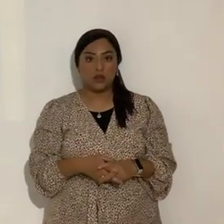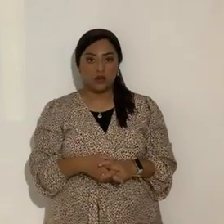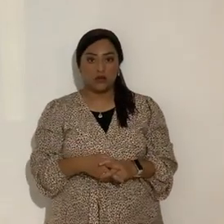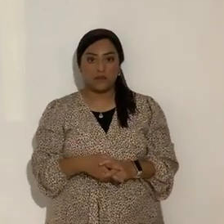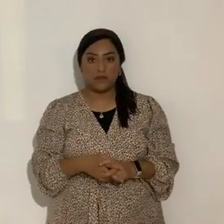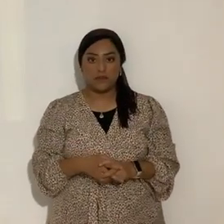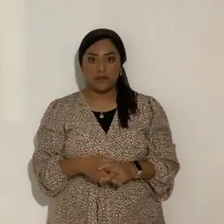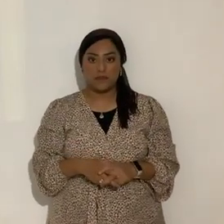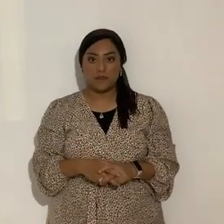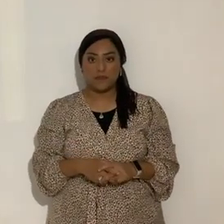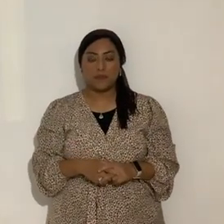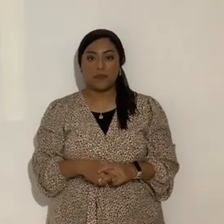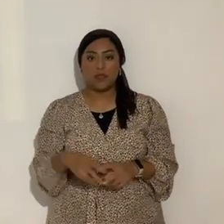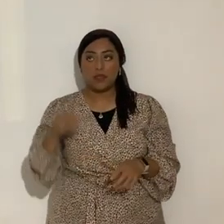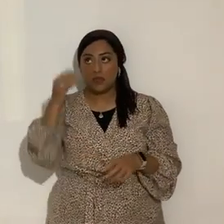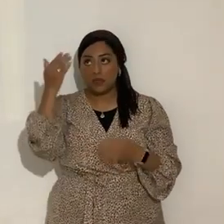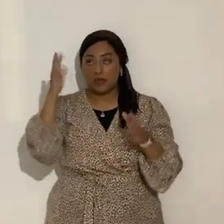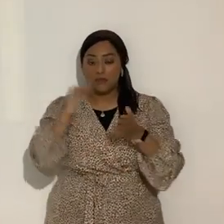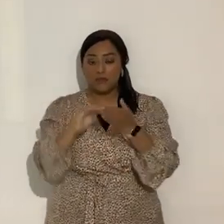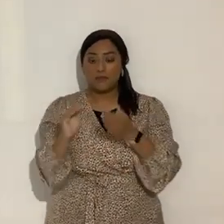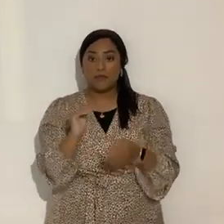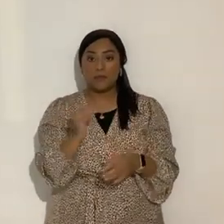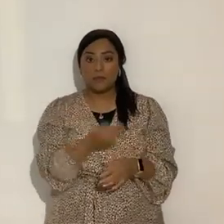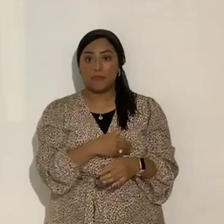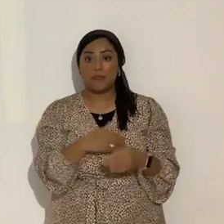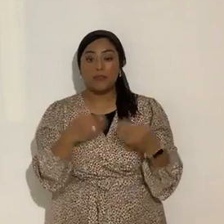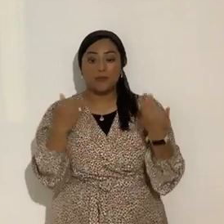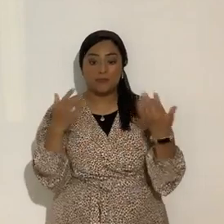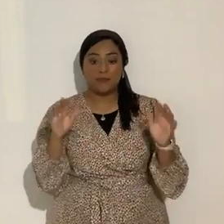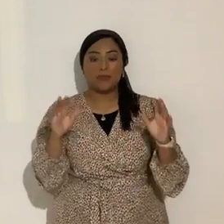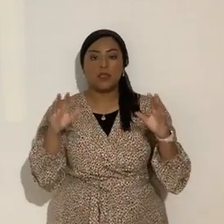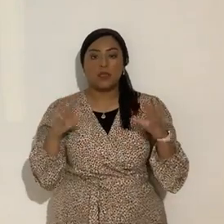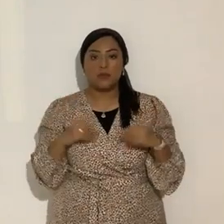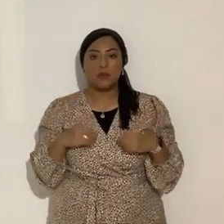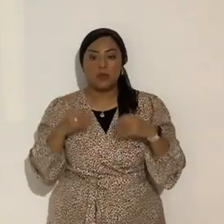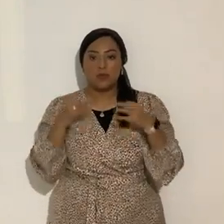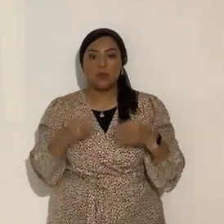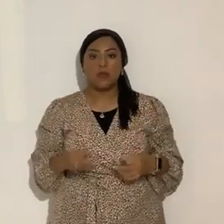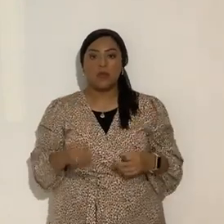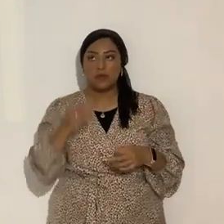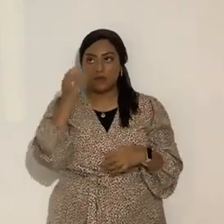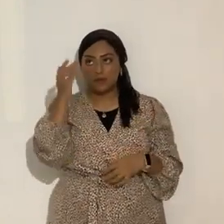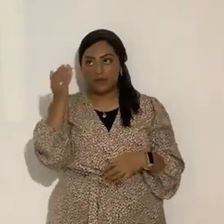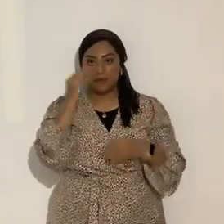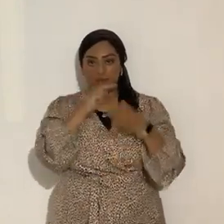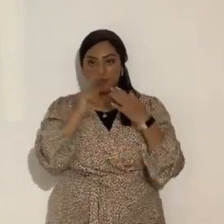¿sí? Y nos perdonó, entonces ya aceptamos la voluntad del Todopoderoso.